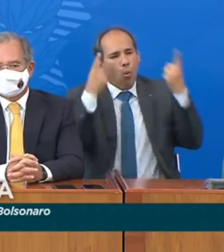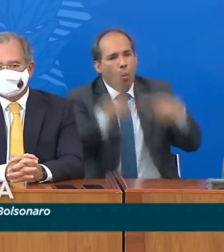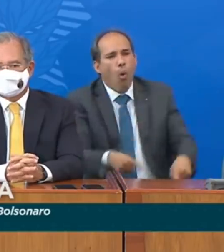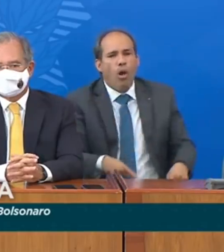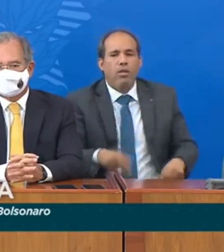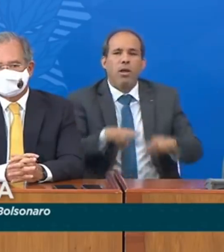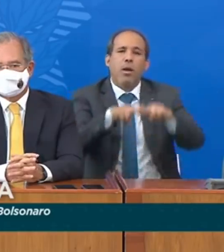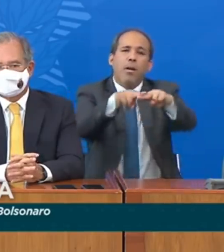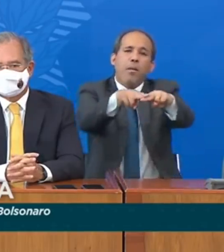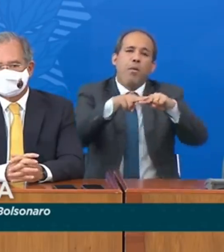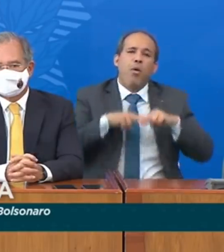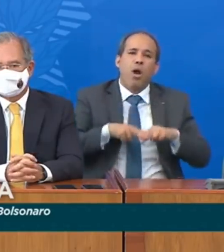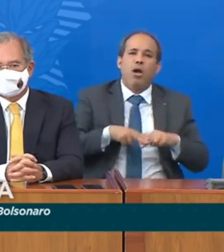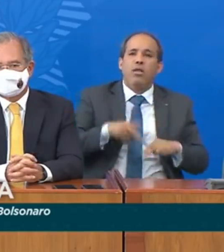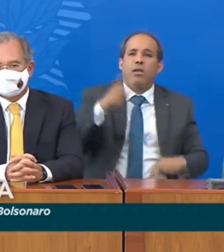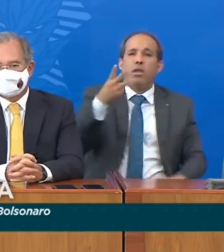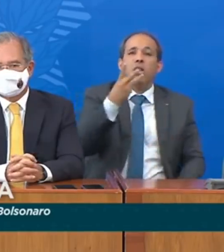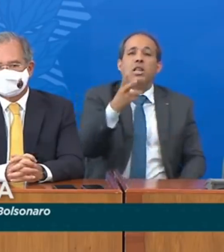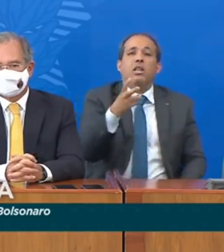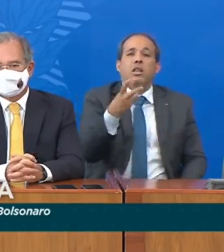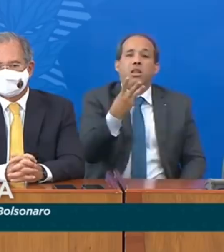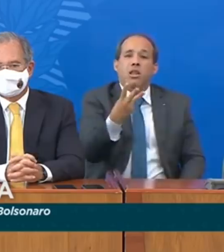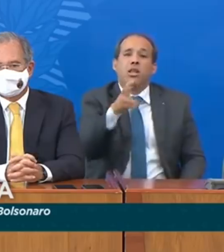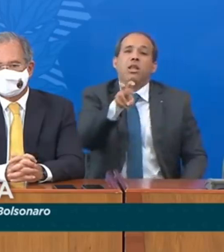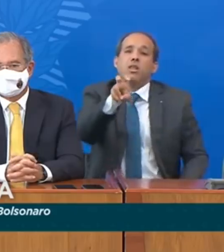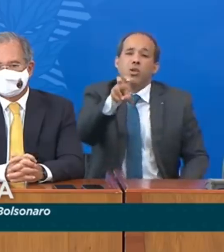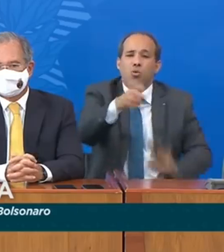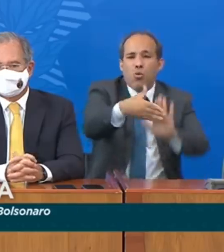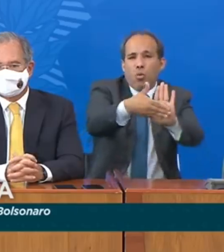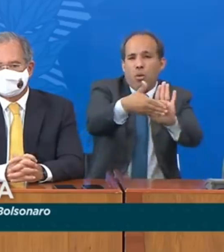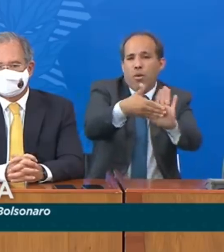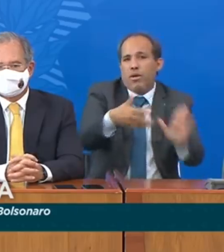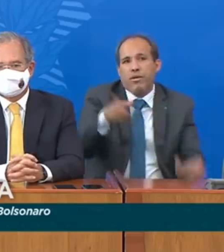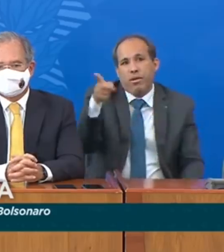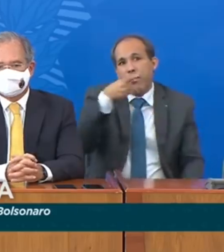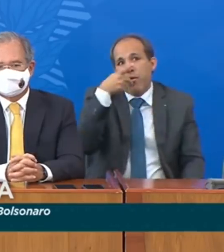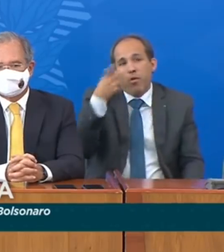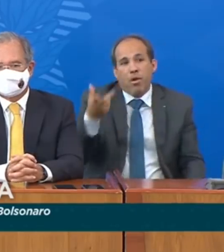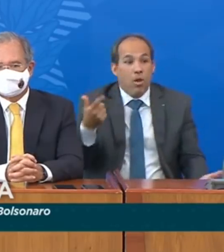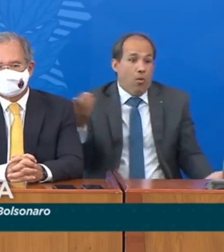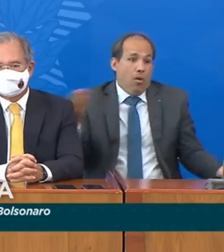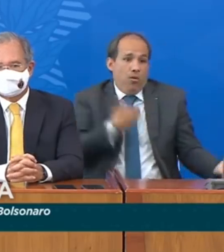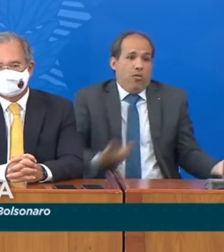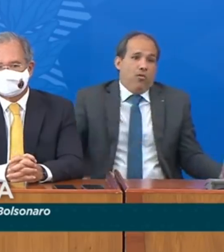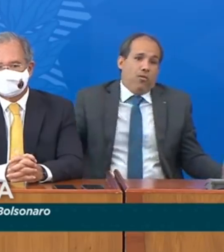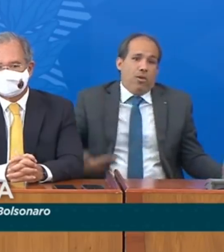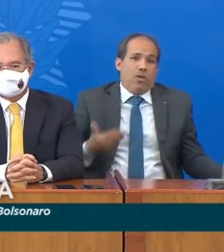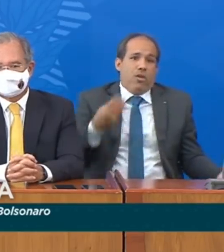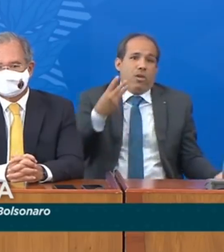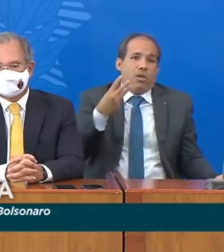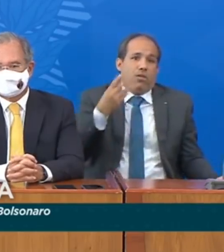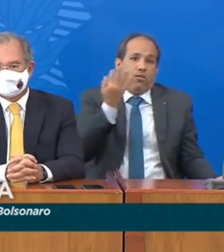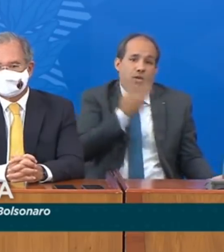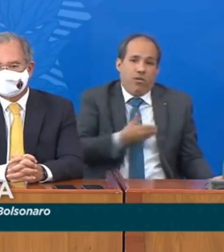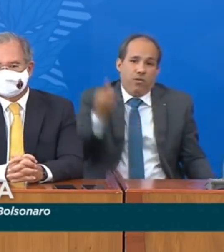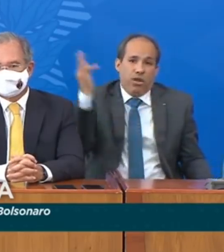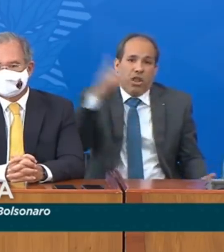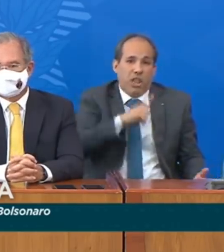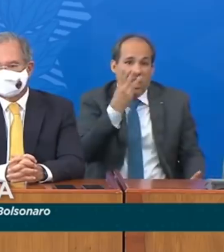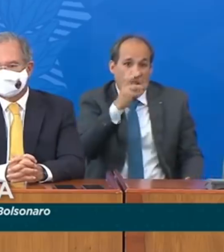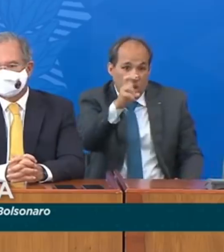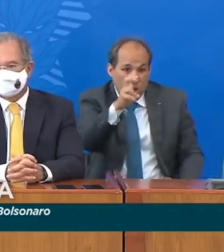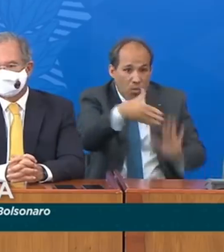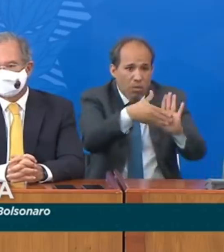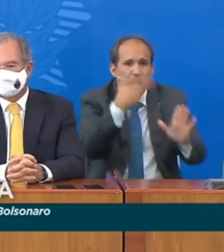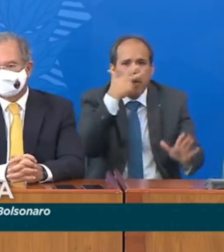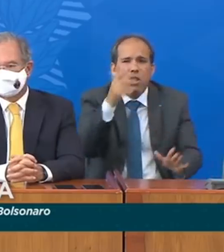serem 35 propostas, como dizendo que um governo que tem 35 prioridades não tem nenhuma. Essas